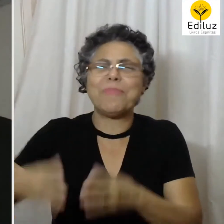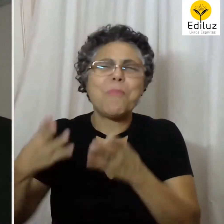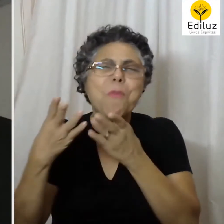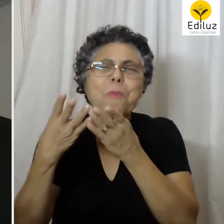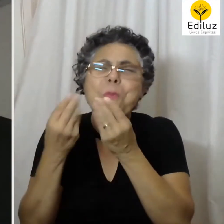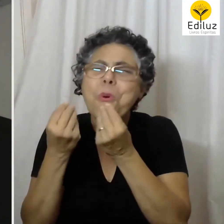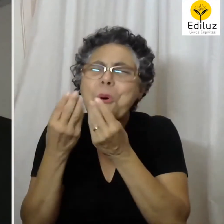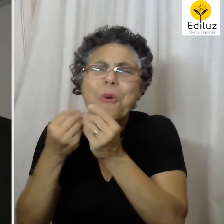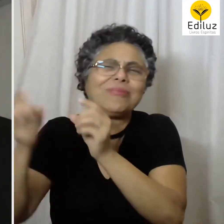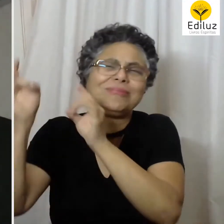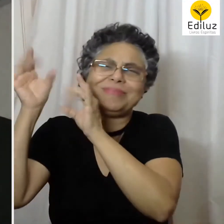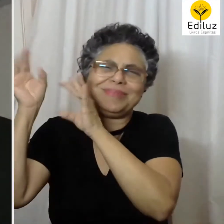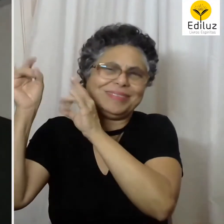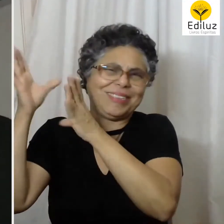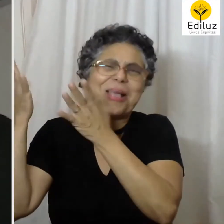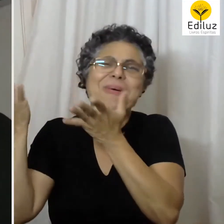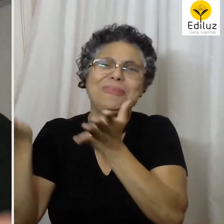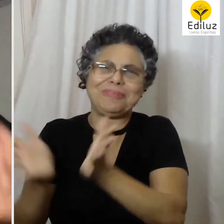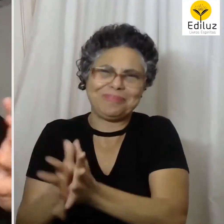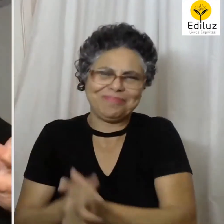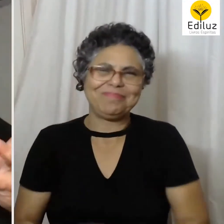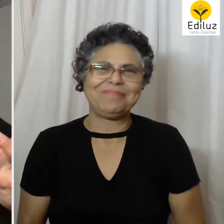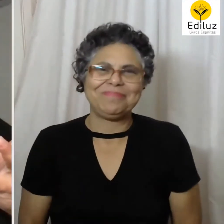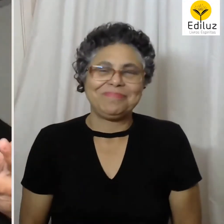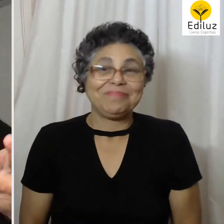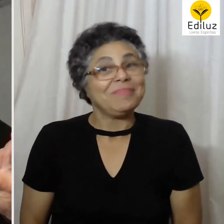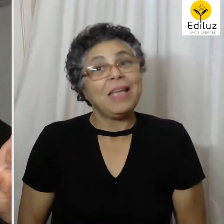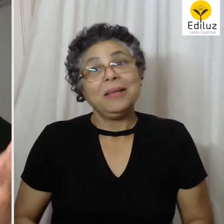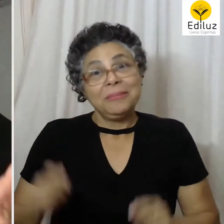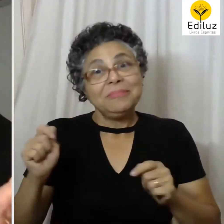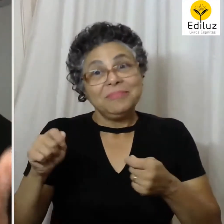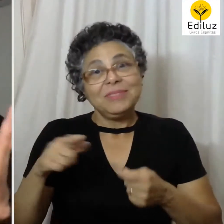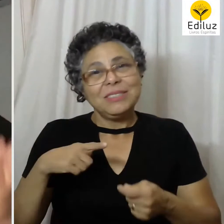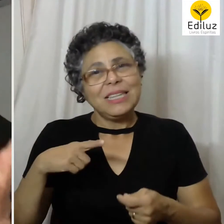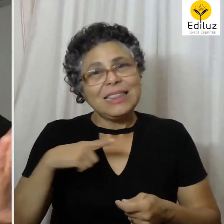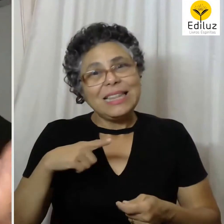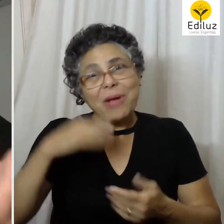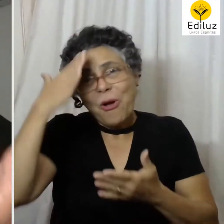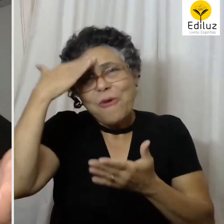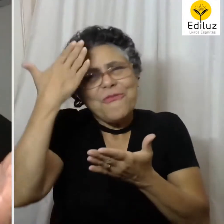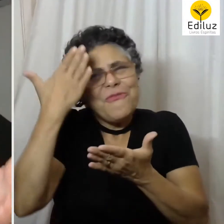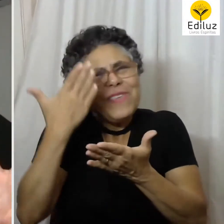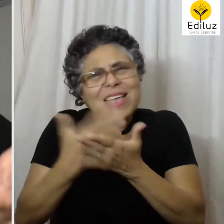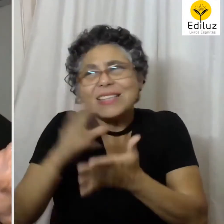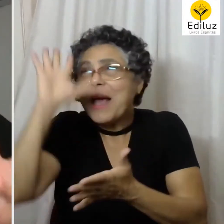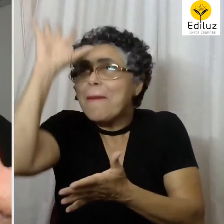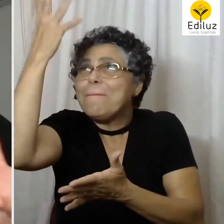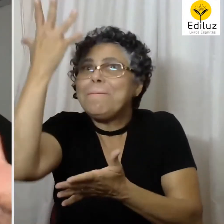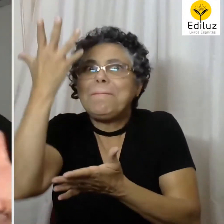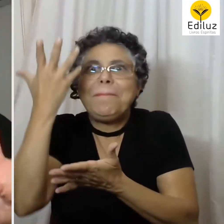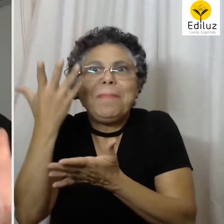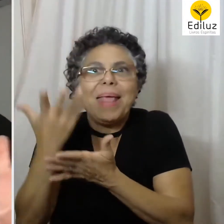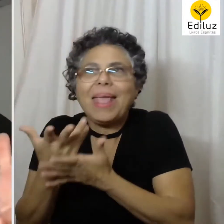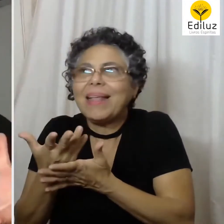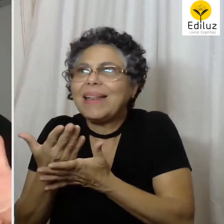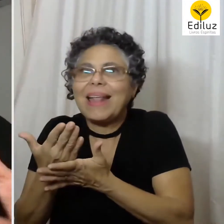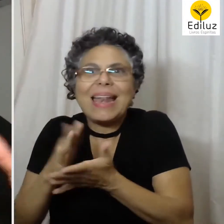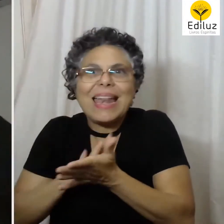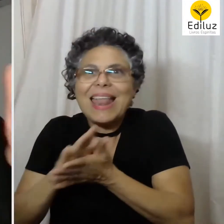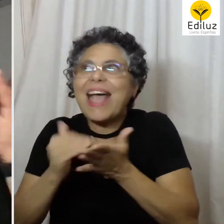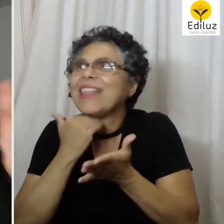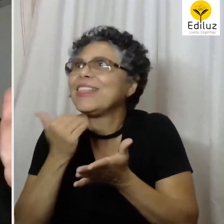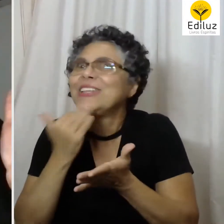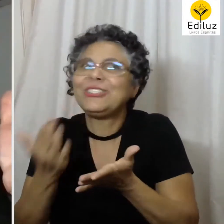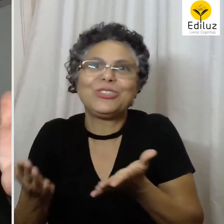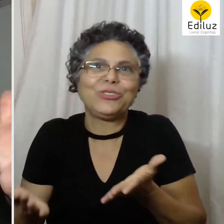nobre. Agora, é preciso que a gente tenha uma confiança plena, total, sem duvidar em nenhum momento, para